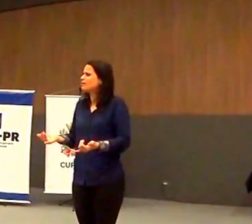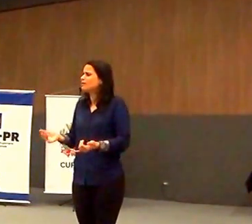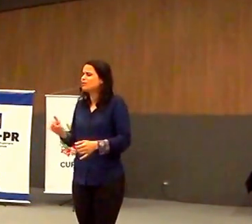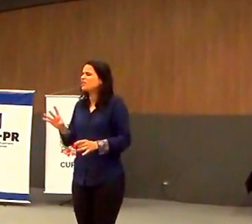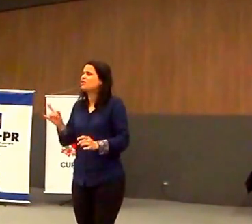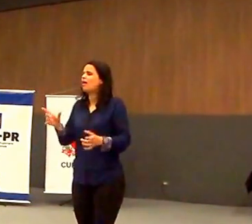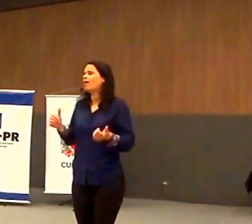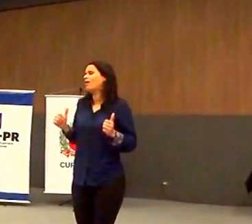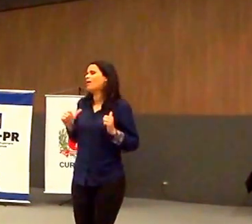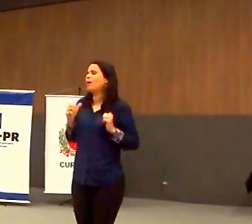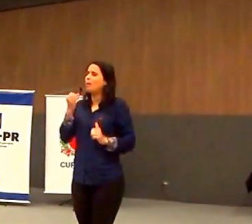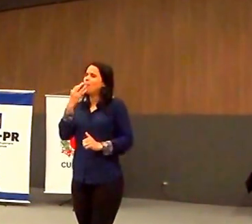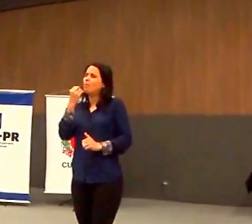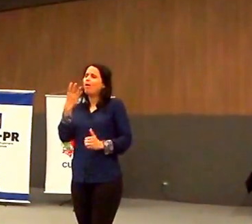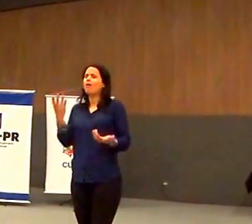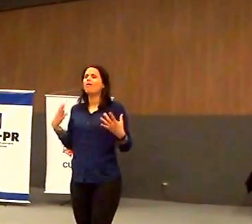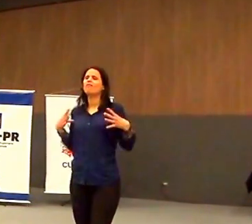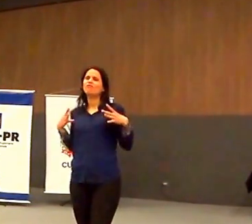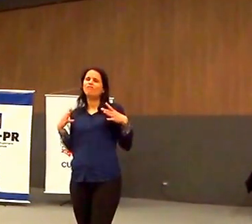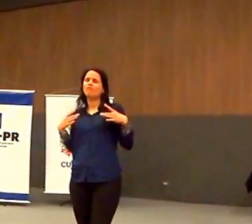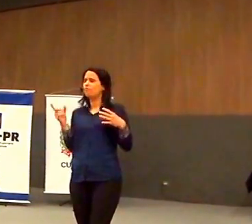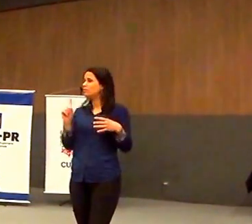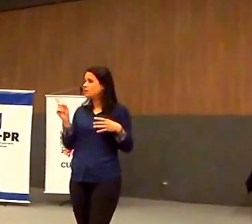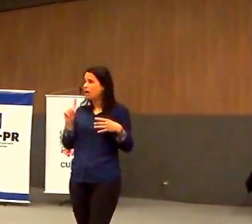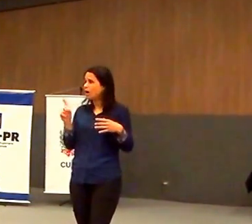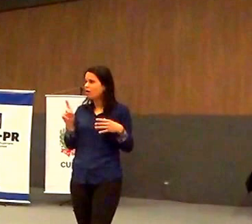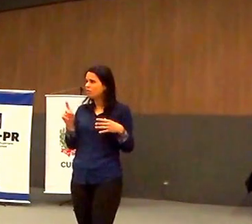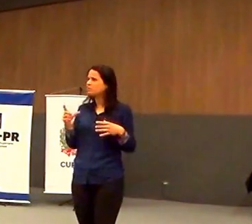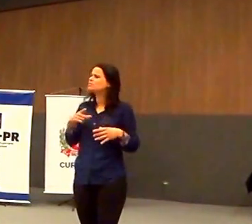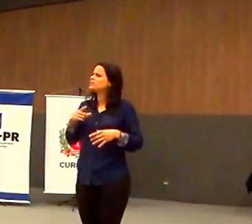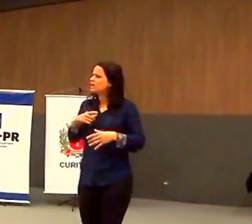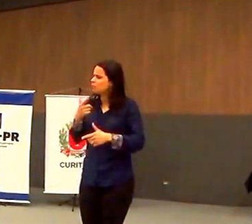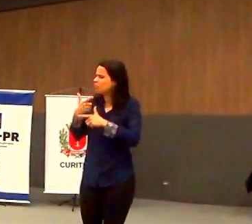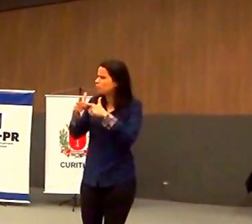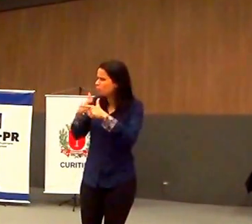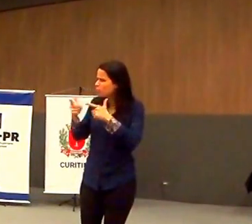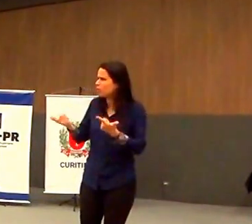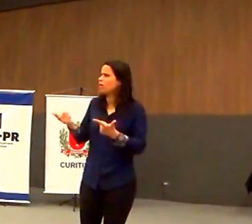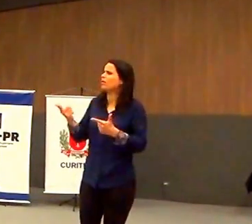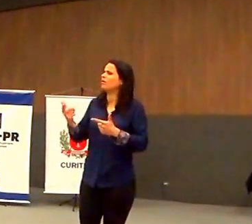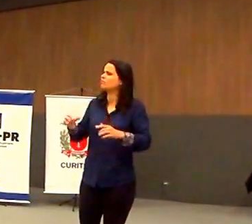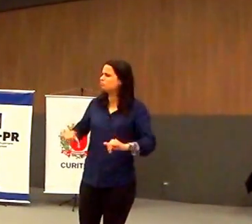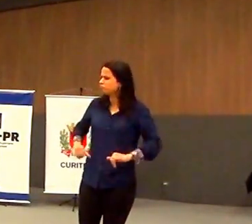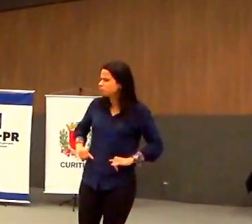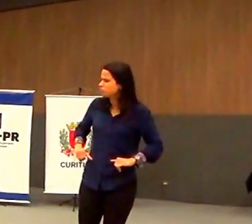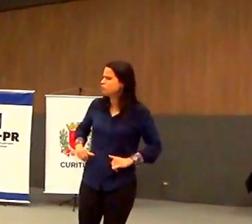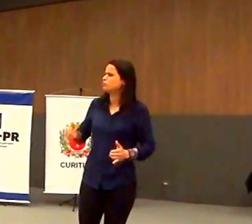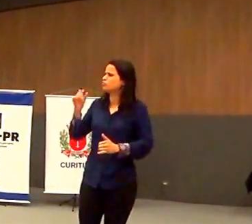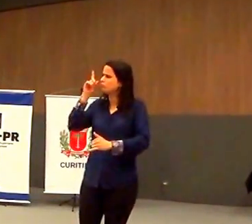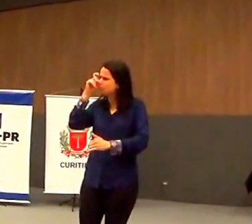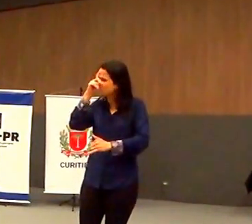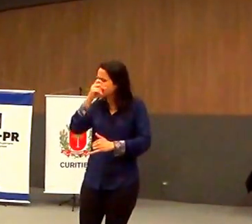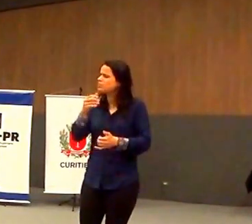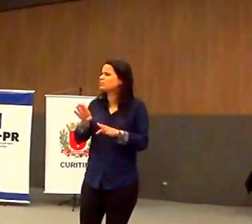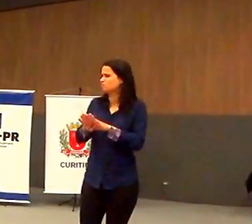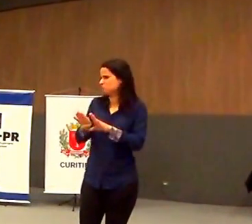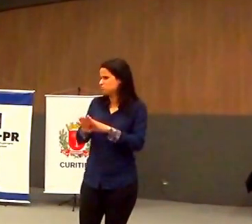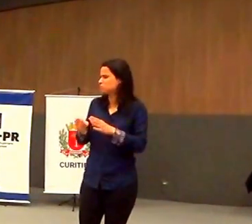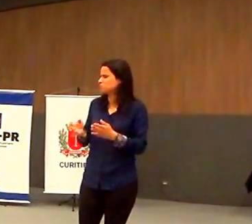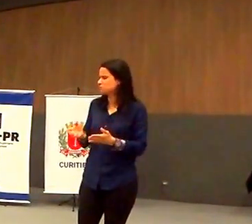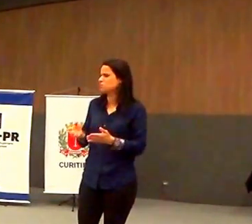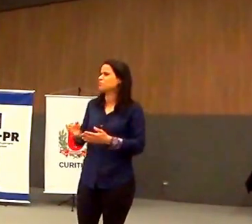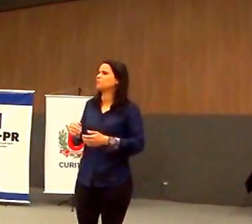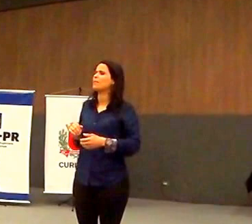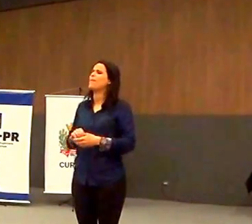se a gente sair andar para Curitiba aqui, né, essa região que é mais antiga, nesses prédios aqui está cheio de idosos que moram. Pessoas